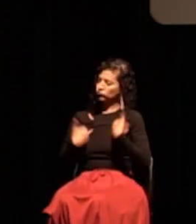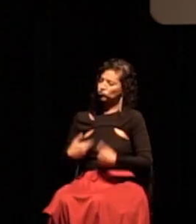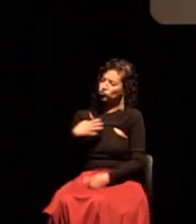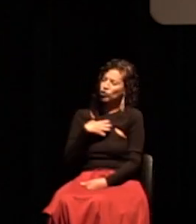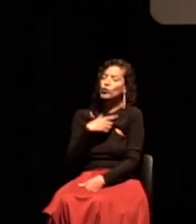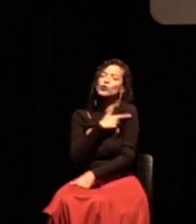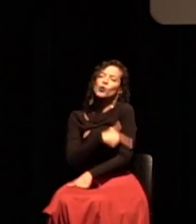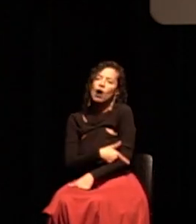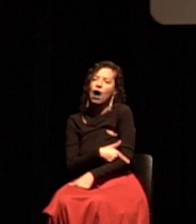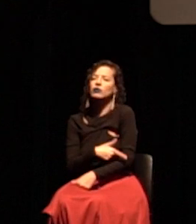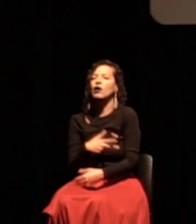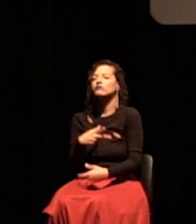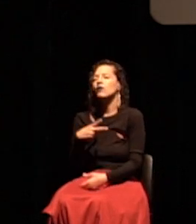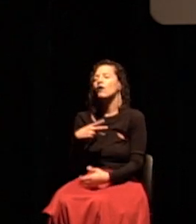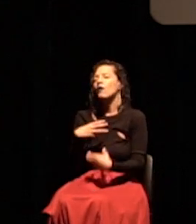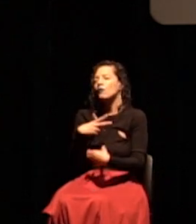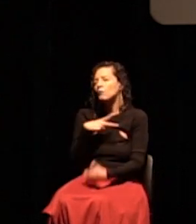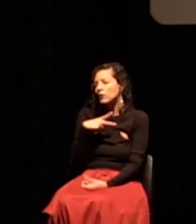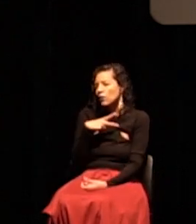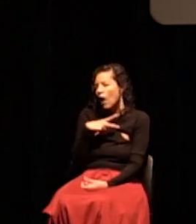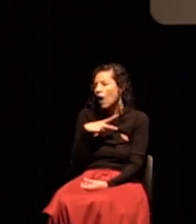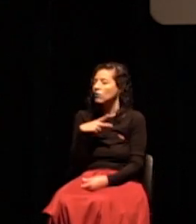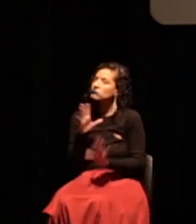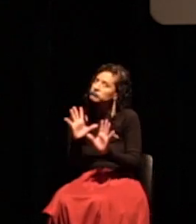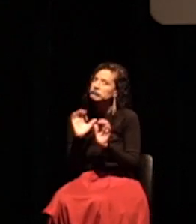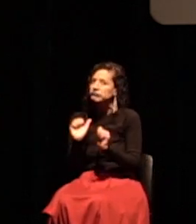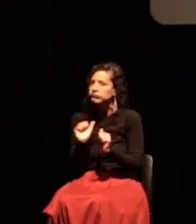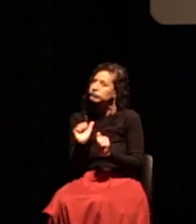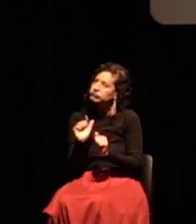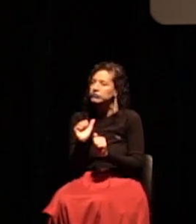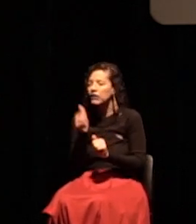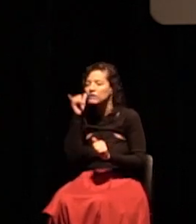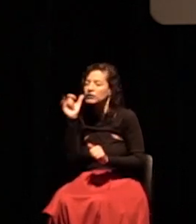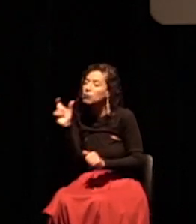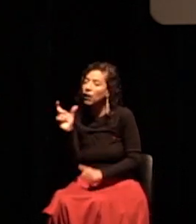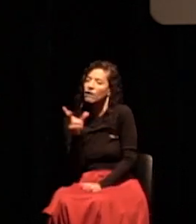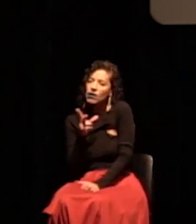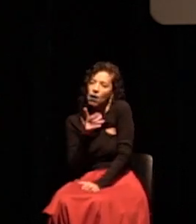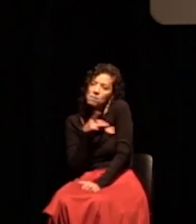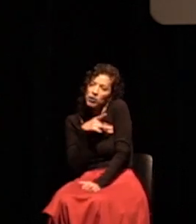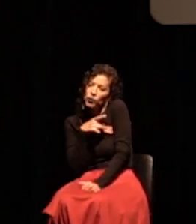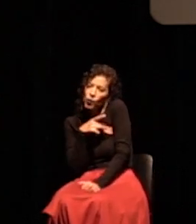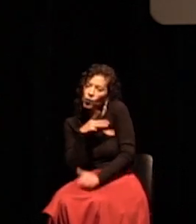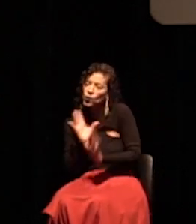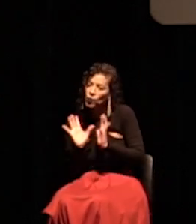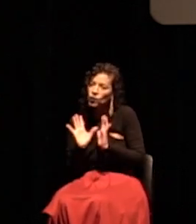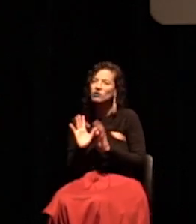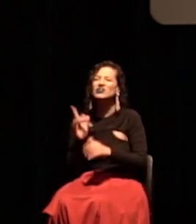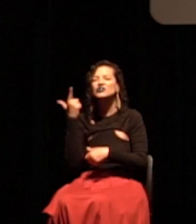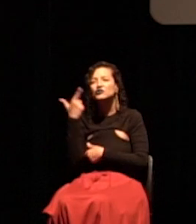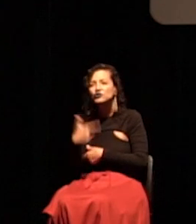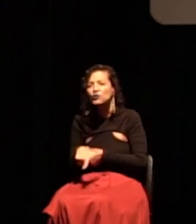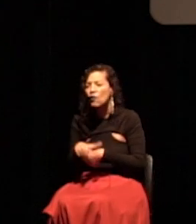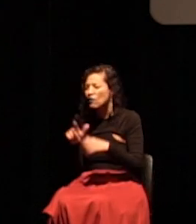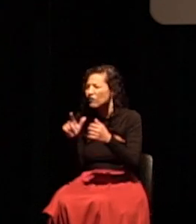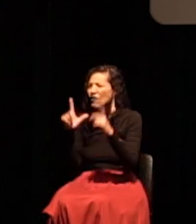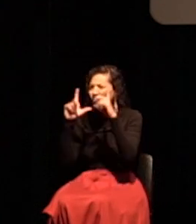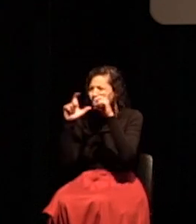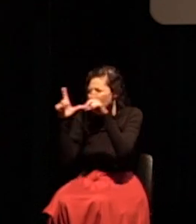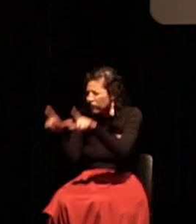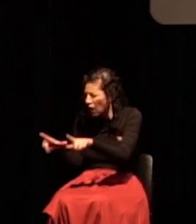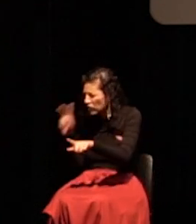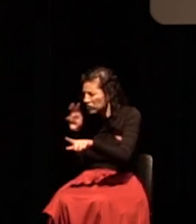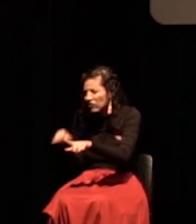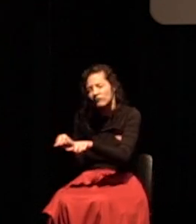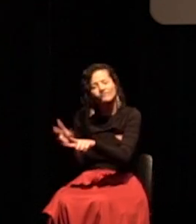para não dizer amedrontada, né, em voltar a conviver com estas obras. E eu